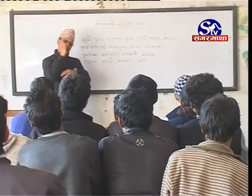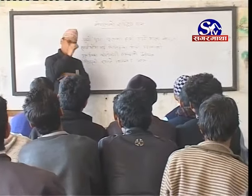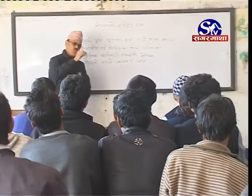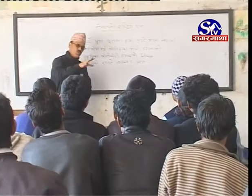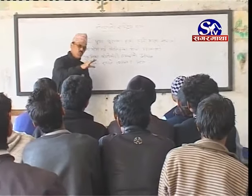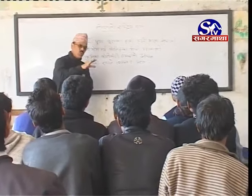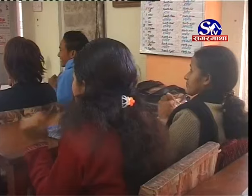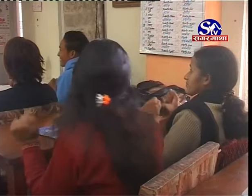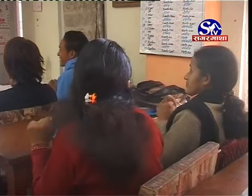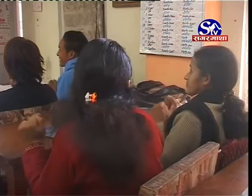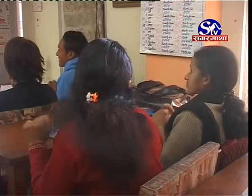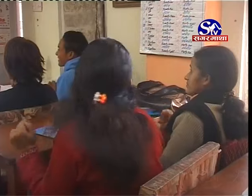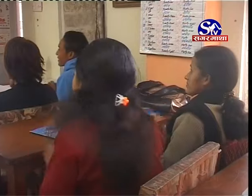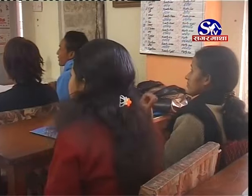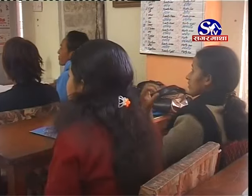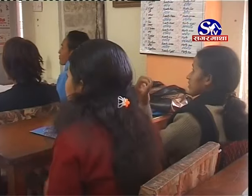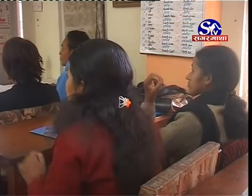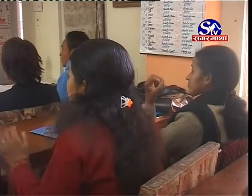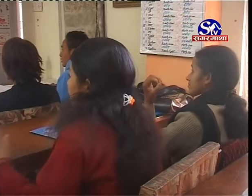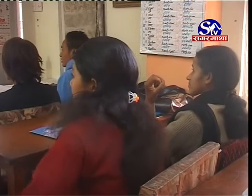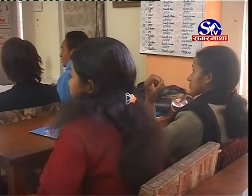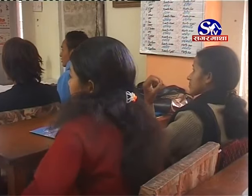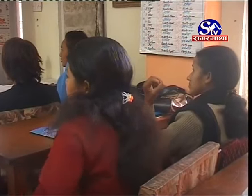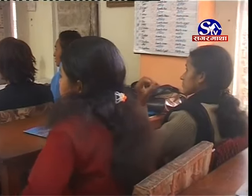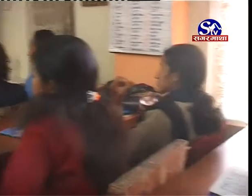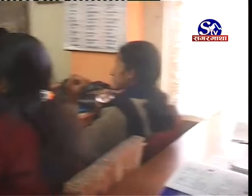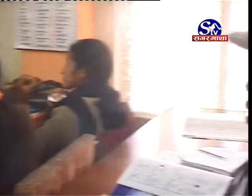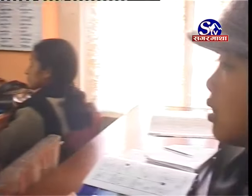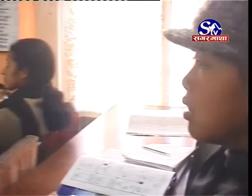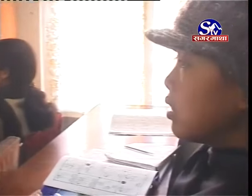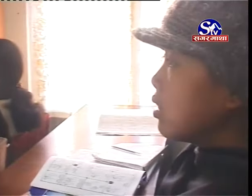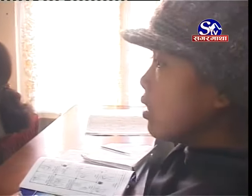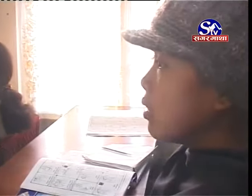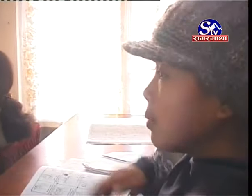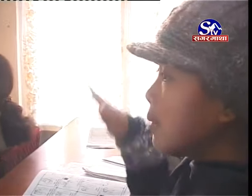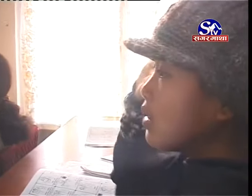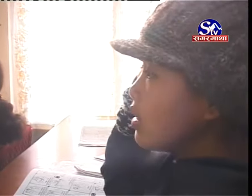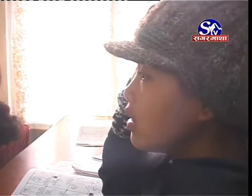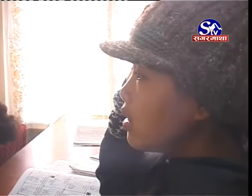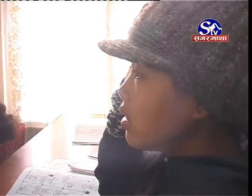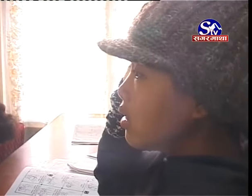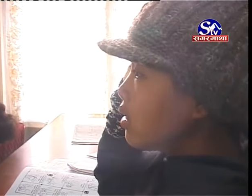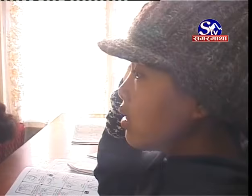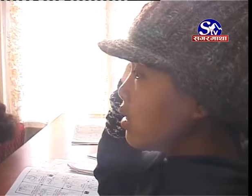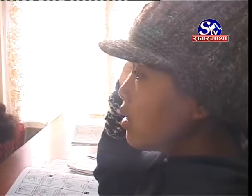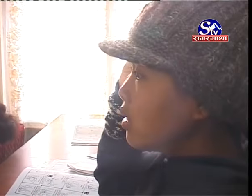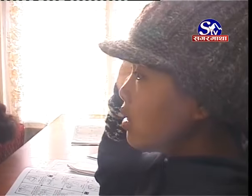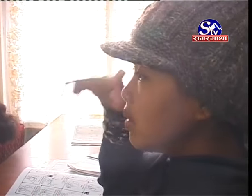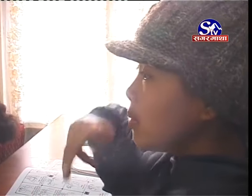सिक्छन्। नेपालमा साङ्केतिक भाषामा सिकाउने प्रणाली सुरु भएको पनि लामै समय भइसक्यो।